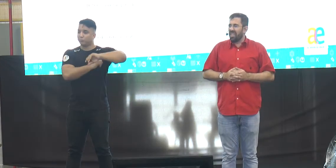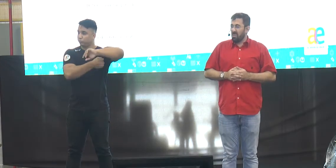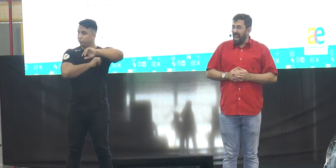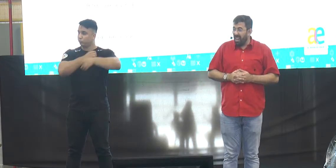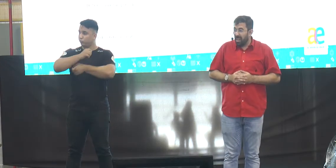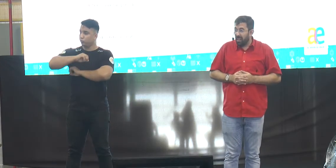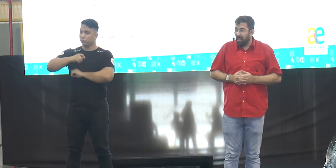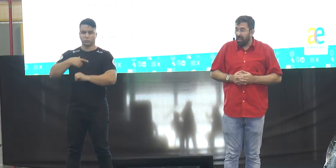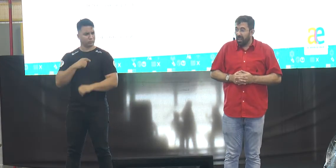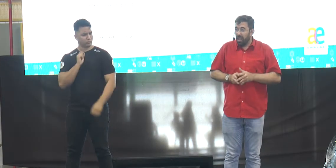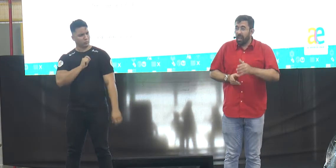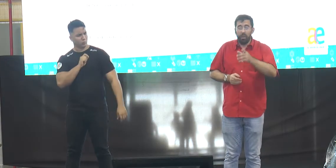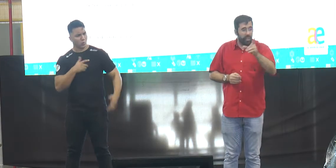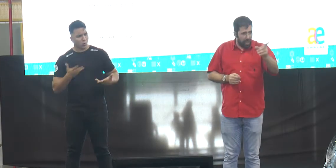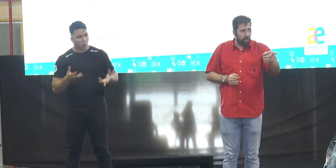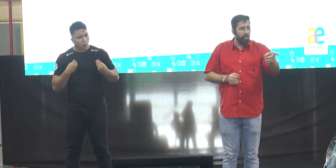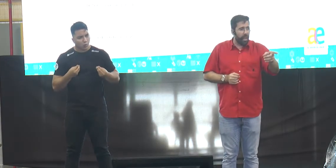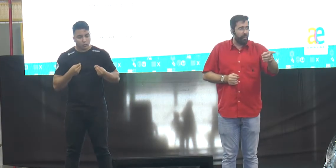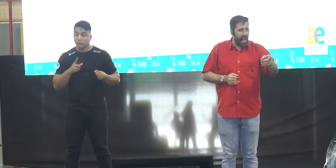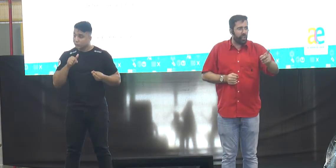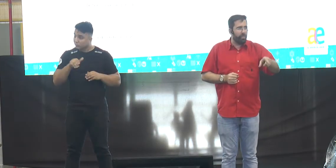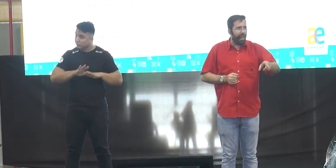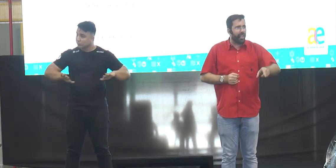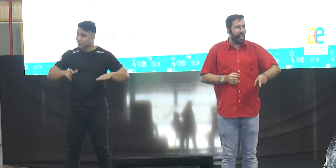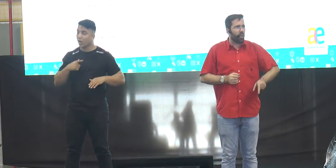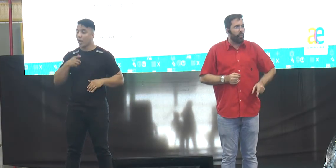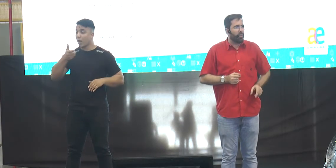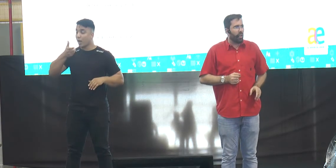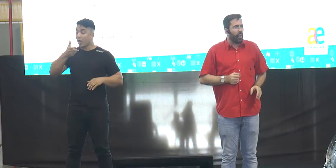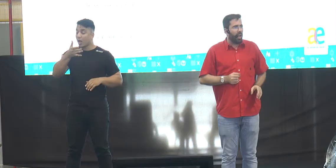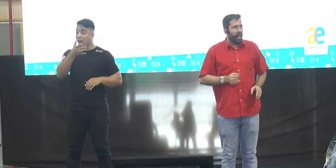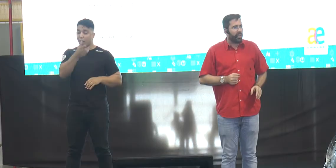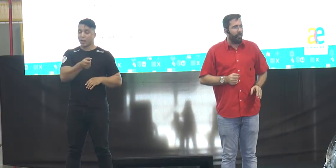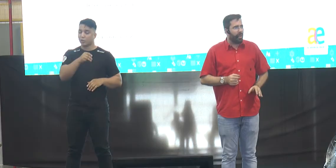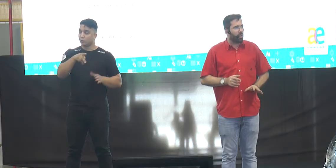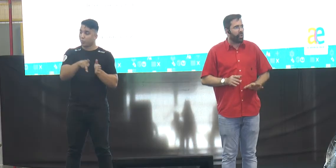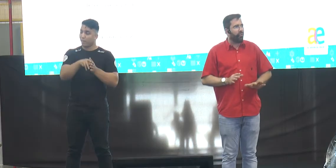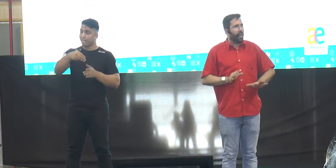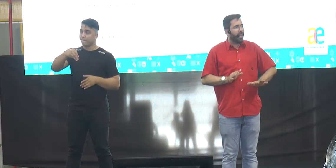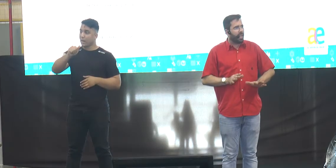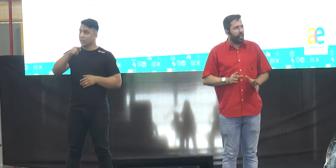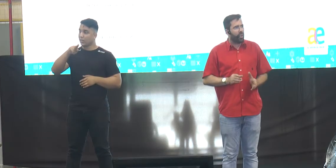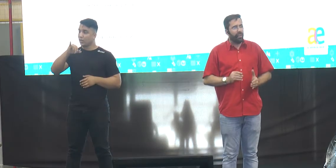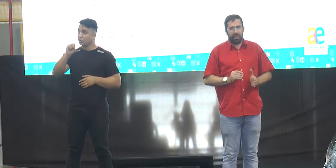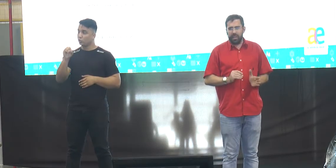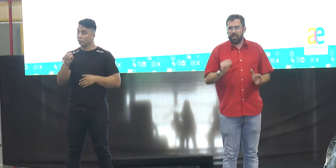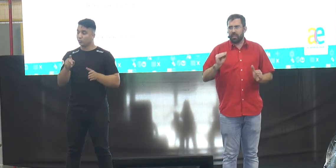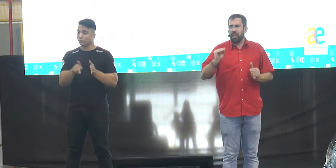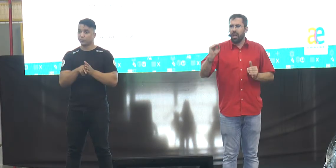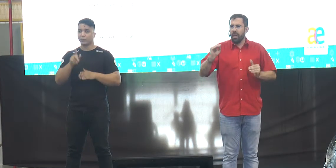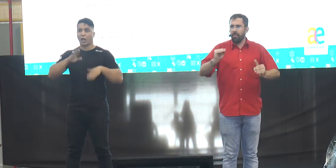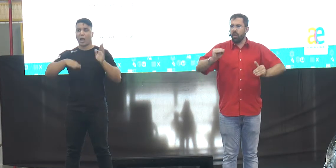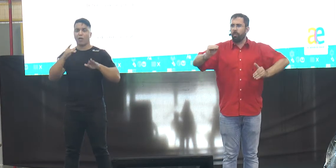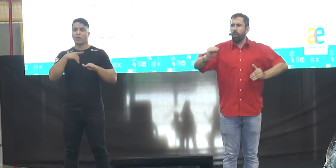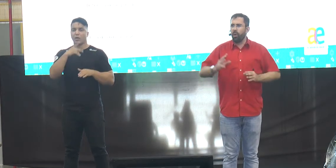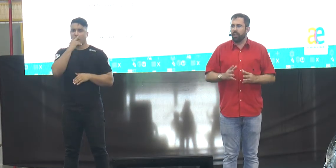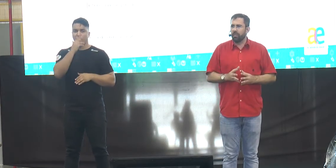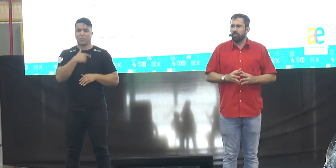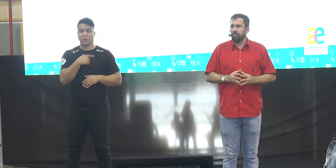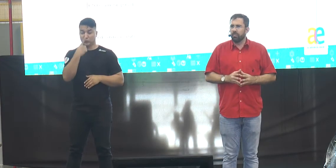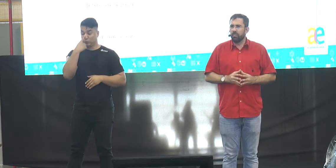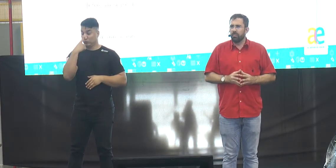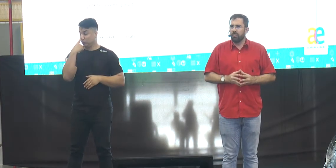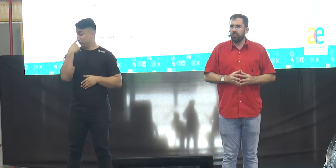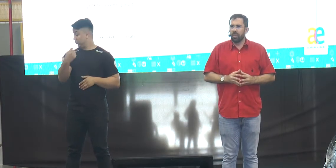Aí você vai dizer, o quê? Vou dizer, é isso mesmo, leite de magnésia como desodorante. Se a pessoa estiver naquele estado, às vezes, meio